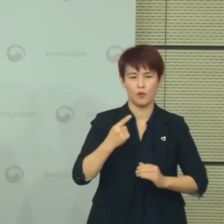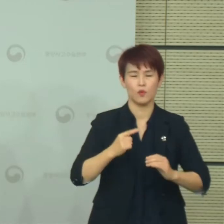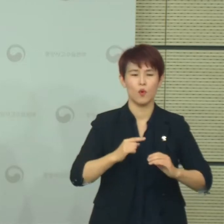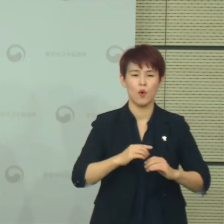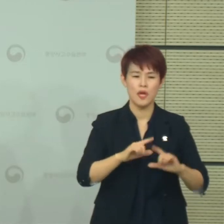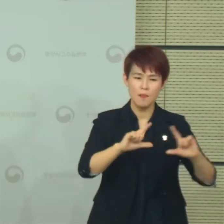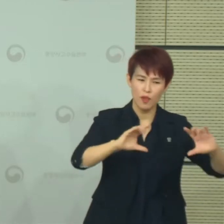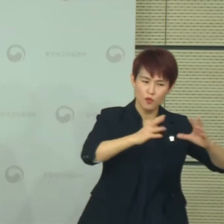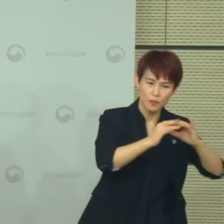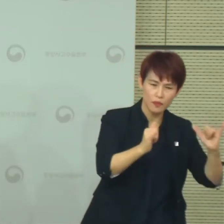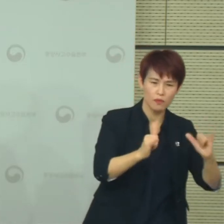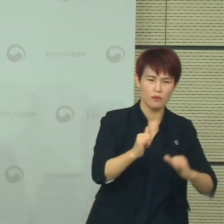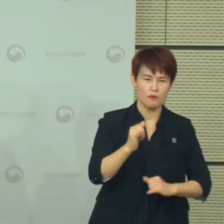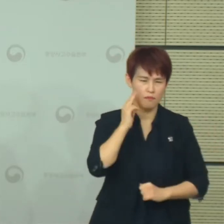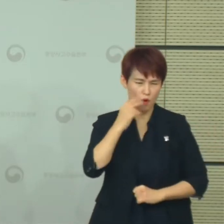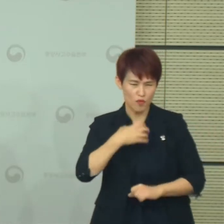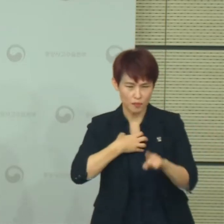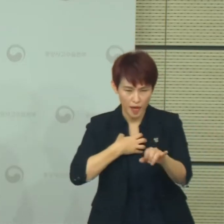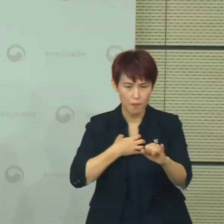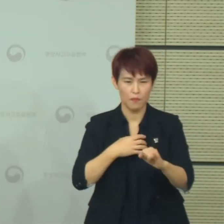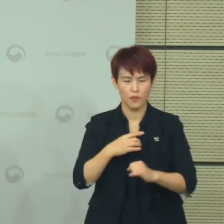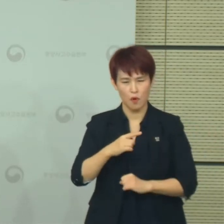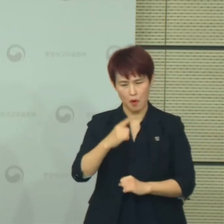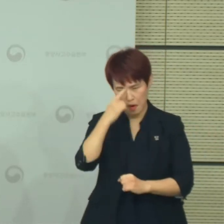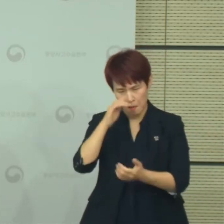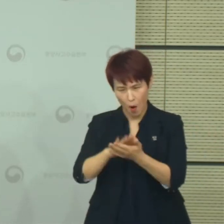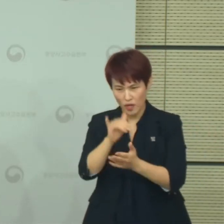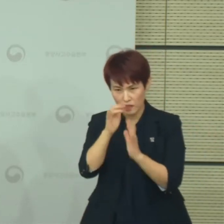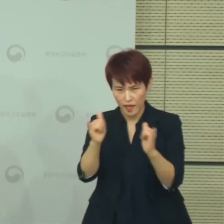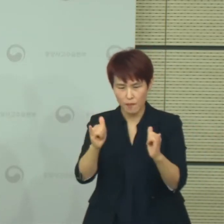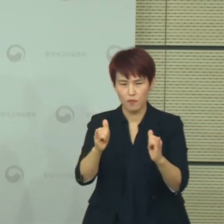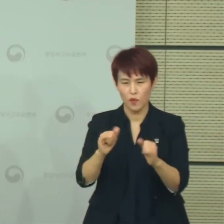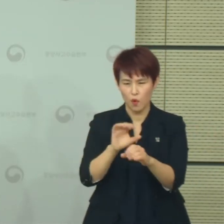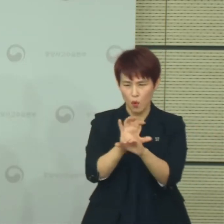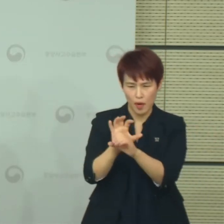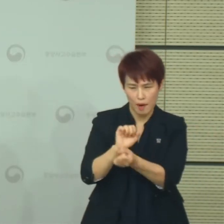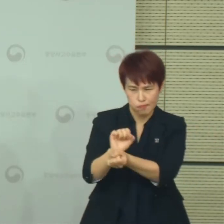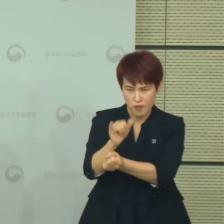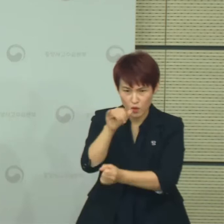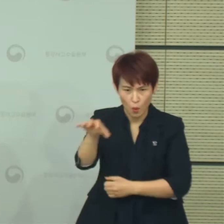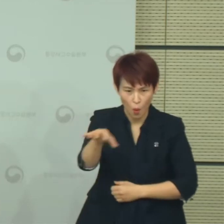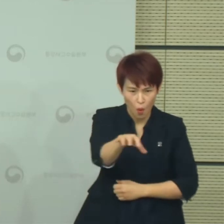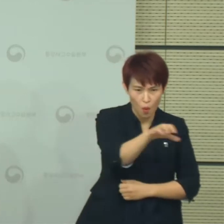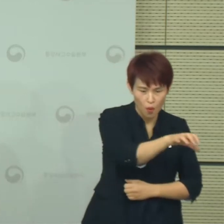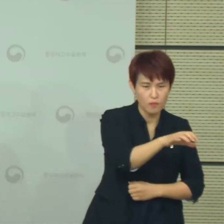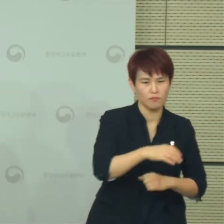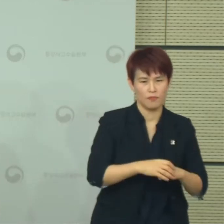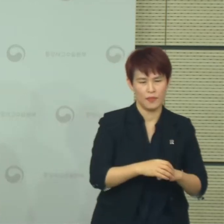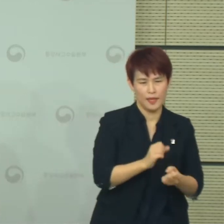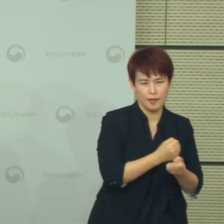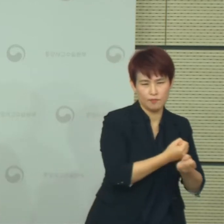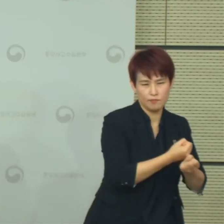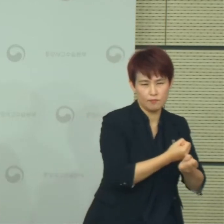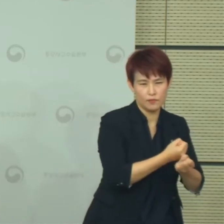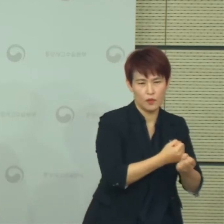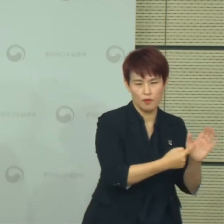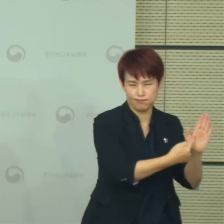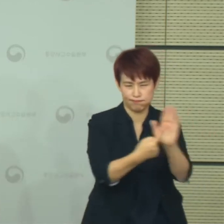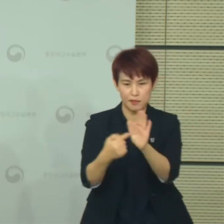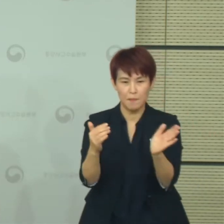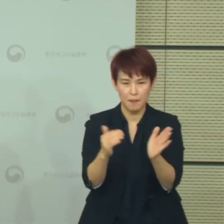고위험군, 유증상자, 코로나19 유행지역을 대상으로 대국민 행동수칙을 배포하고 이와